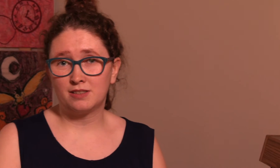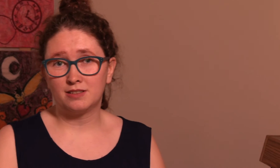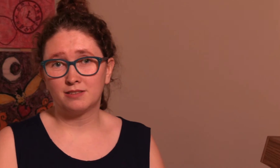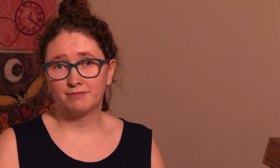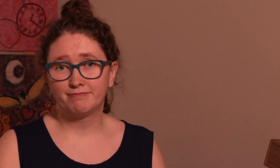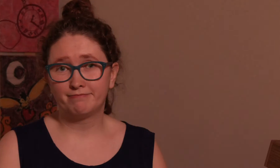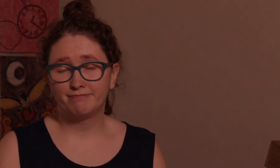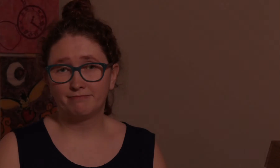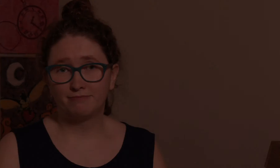des signes.